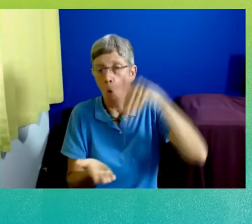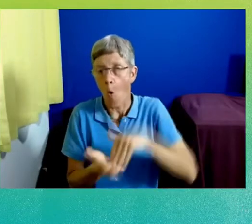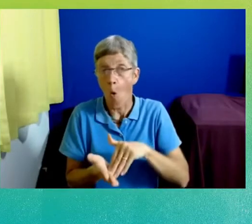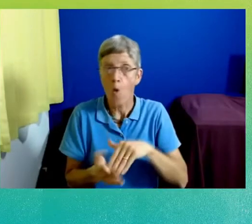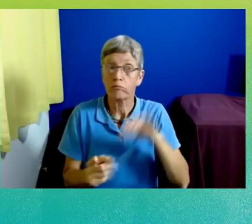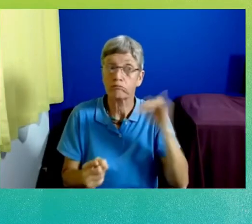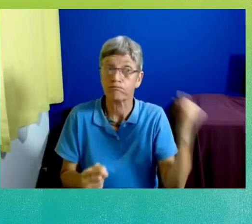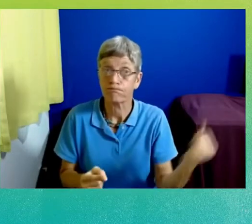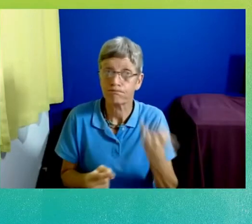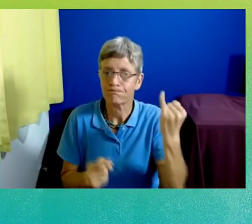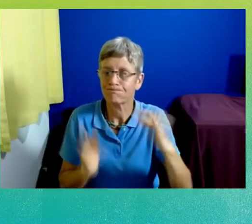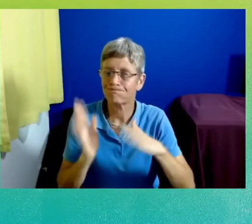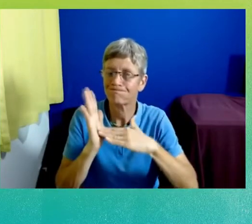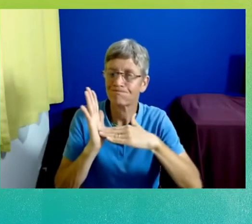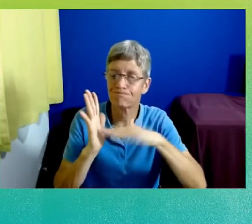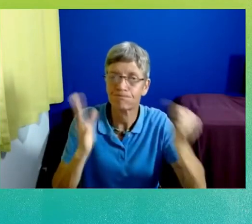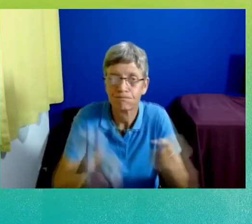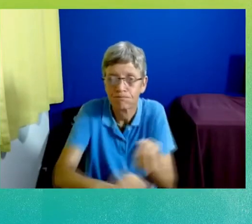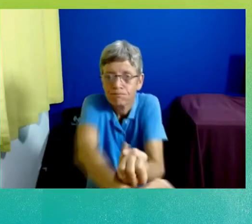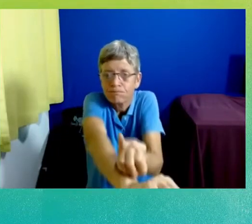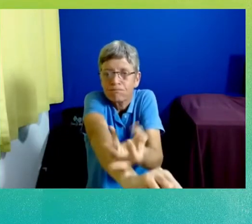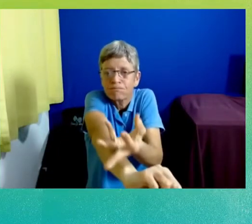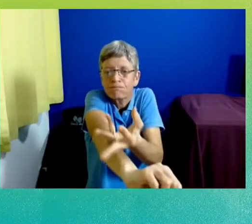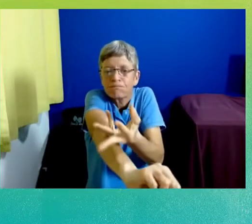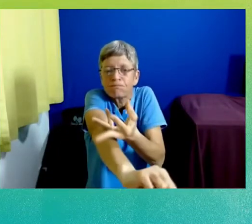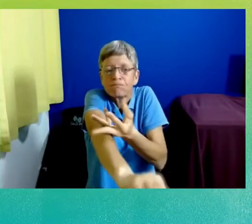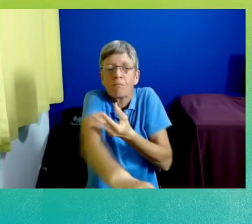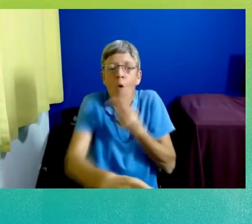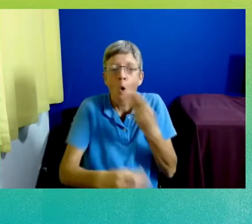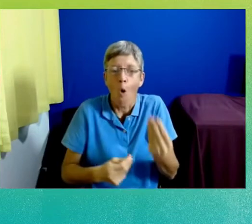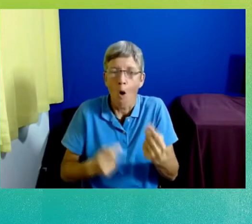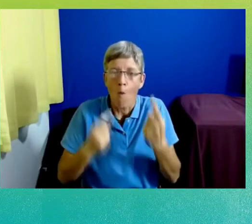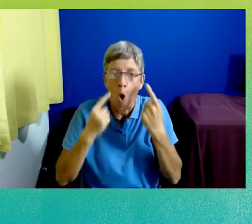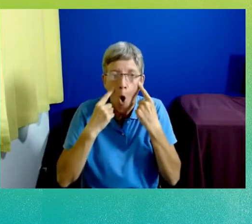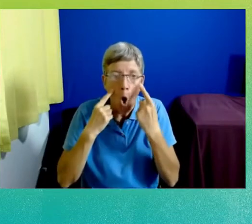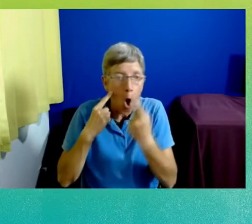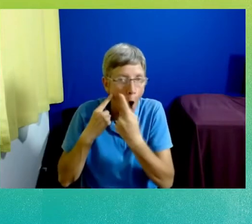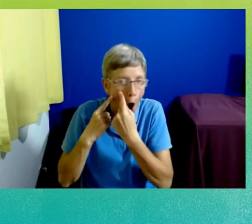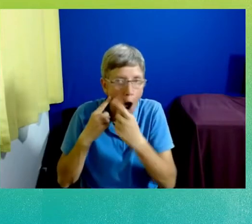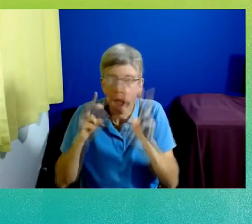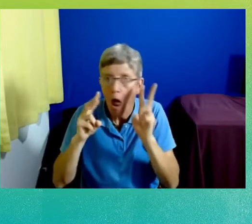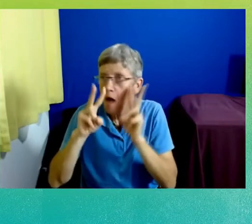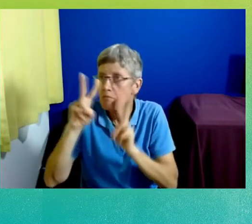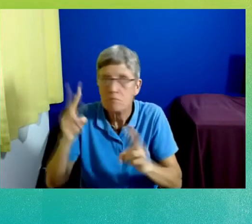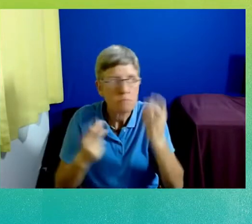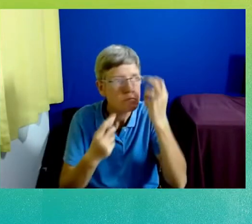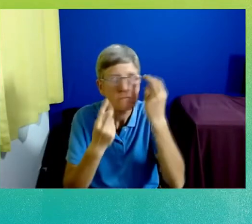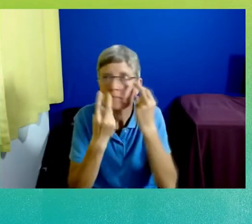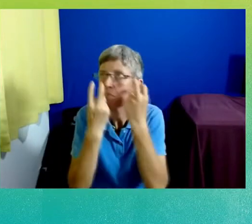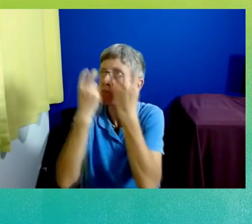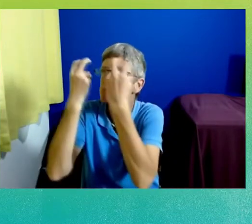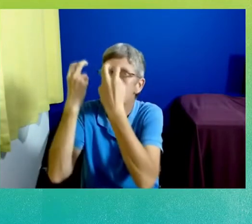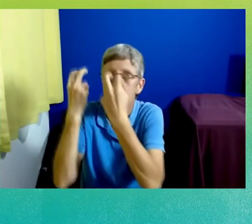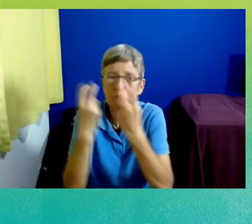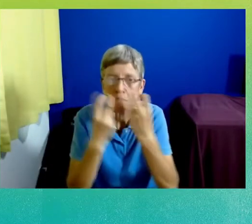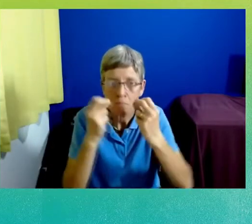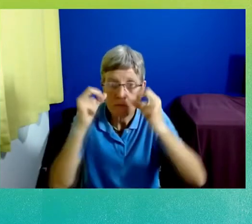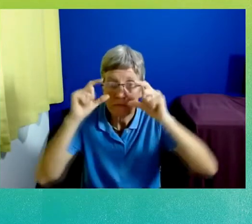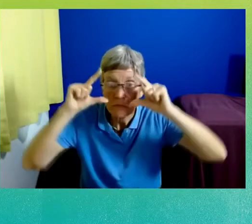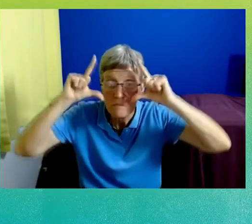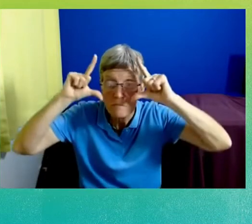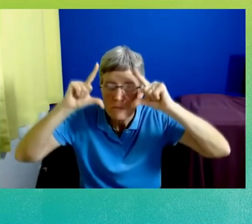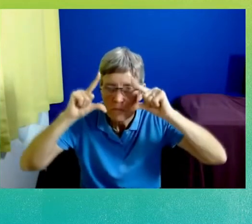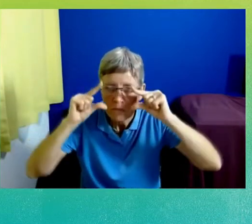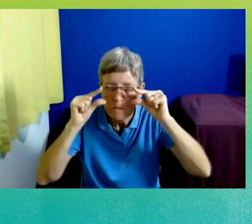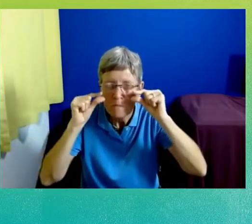touro. Então, é muito importante, tá? Que você promova mesmo essa